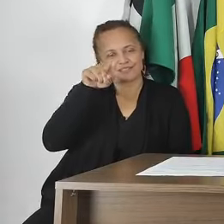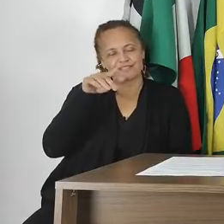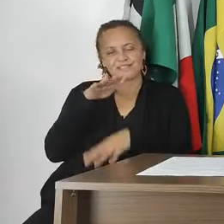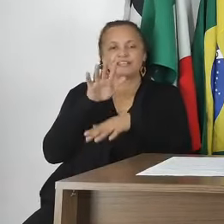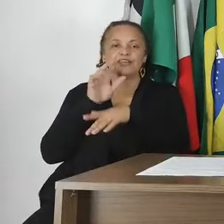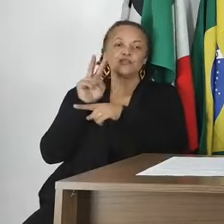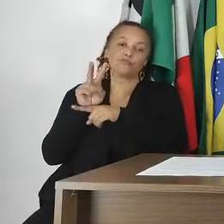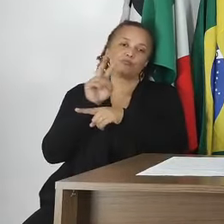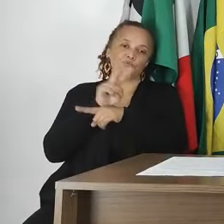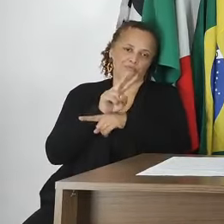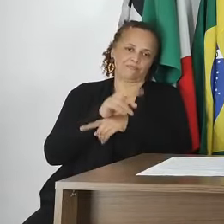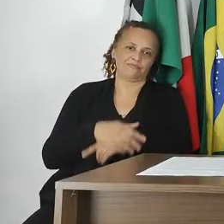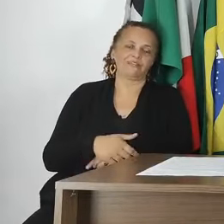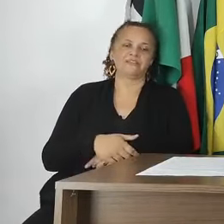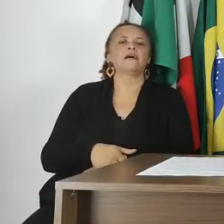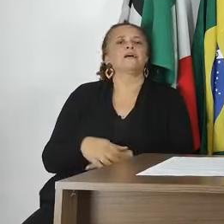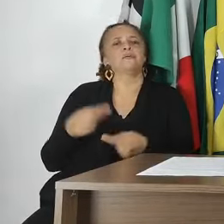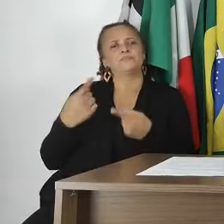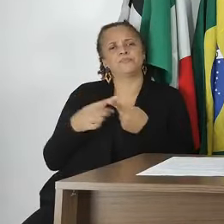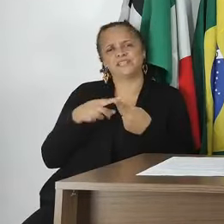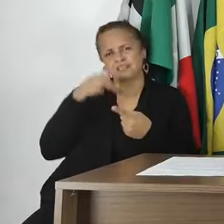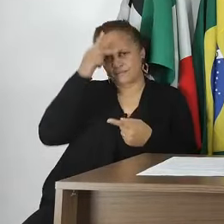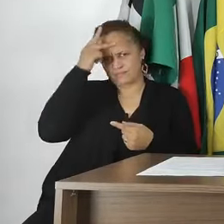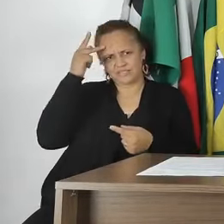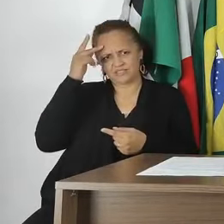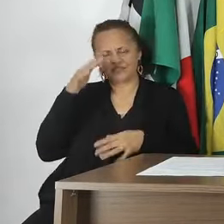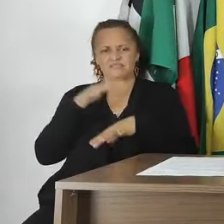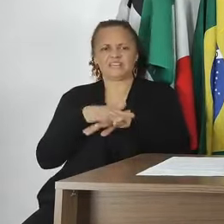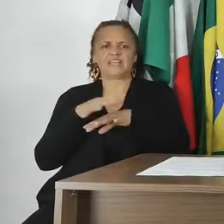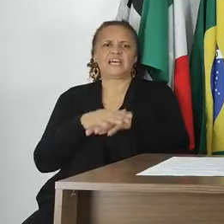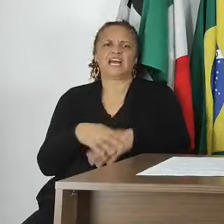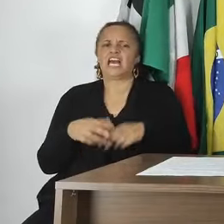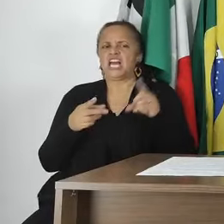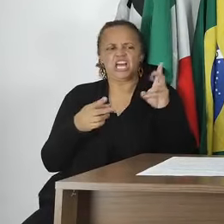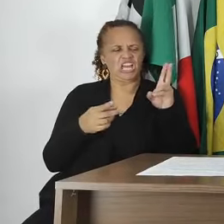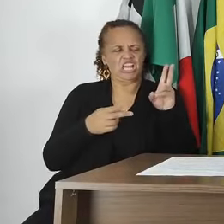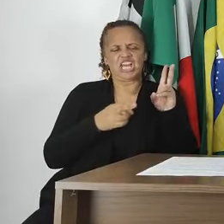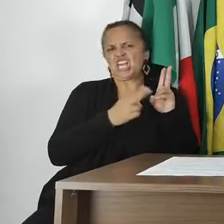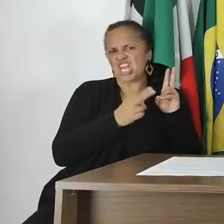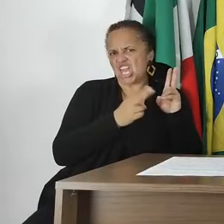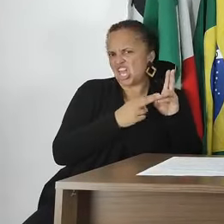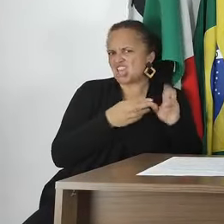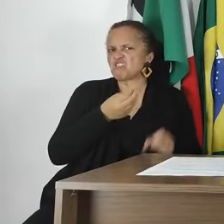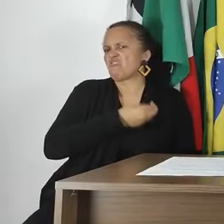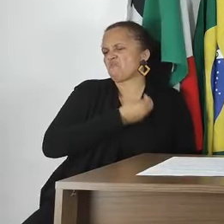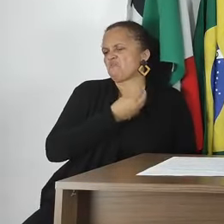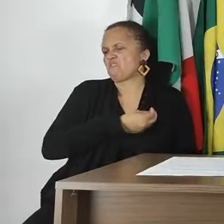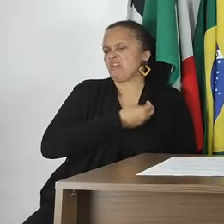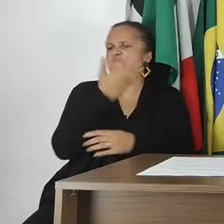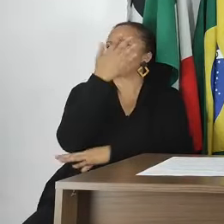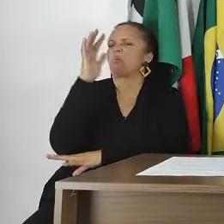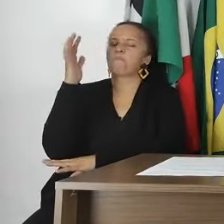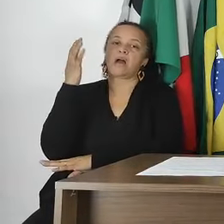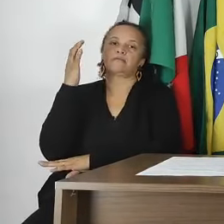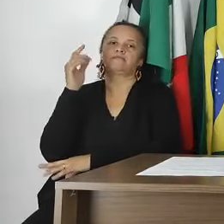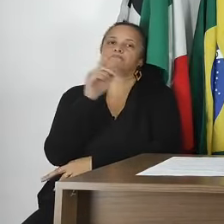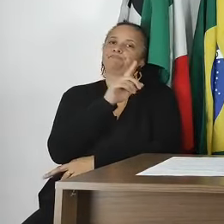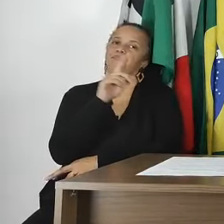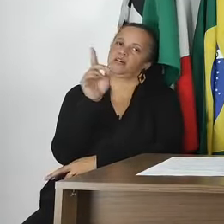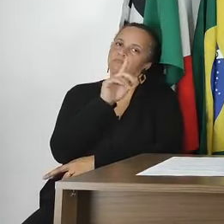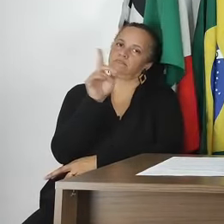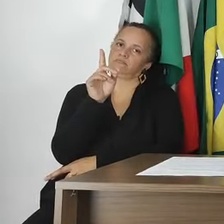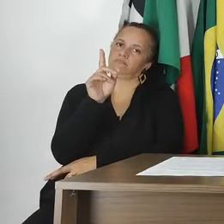vezes as pessoas fazem distinção. Ah, são índios mesmo, gostam de viver no mato, mas não é bem assim não. Nós encontramos